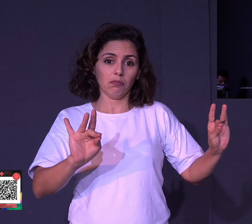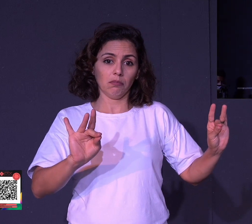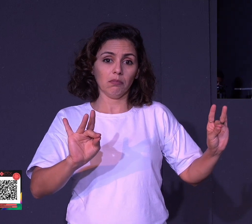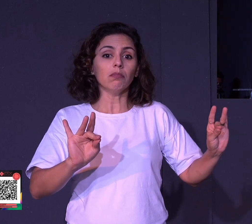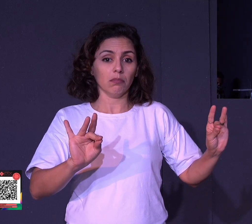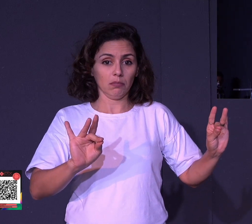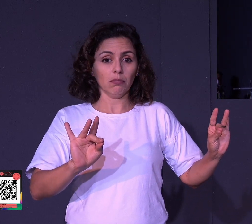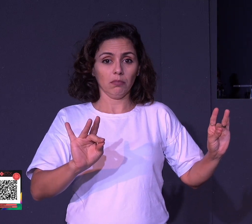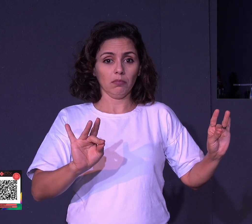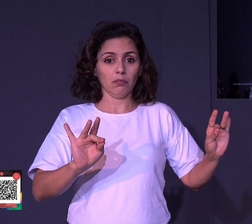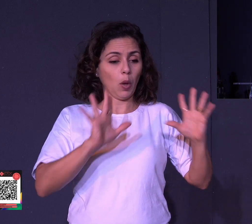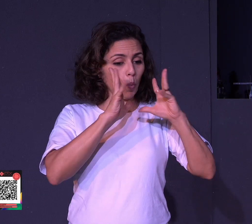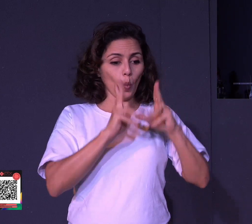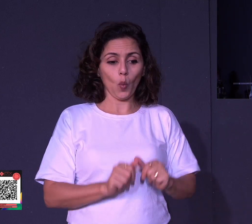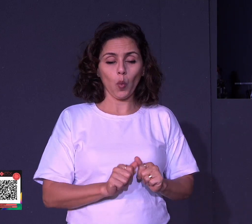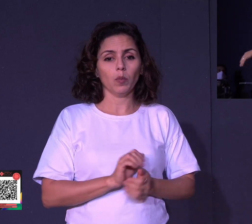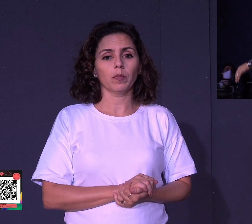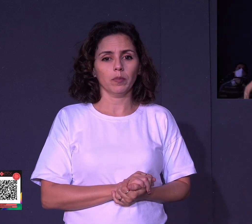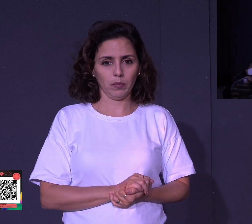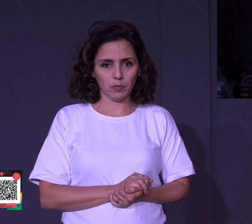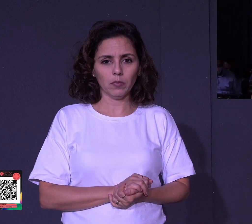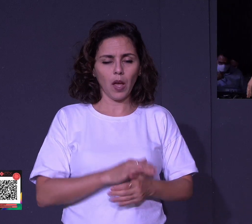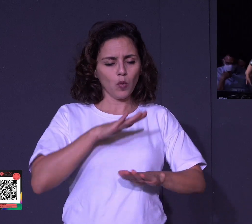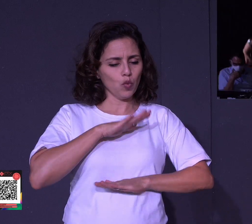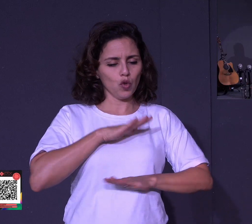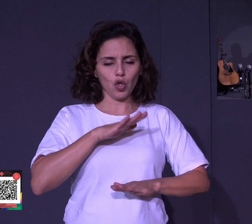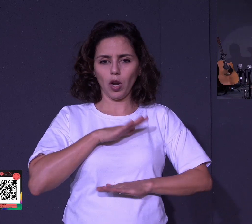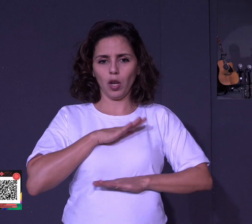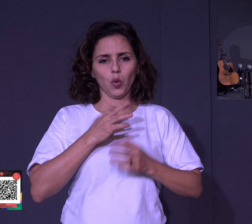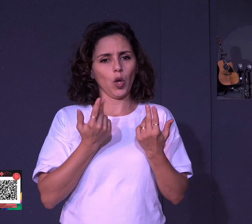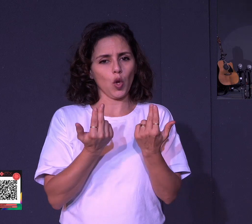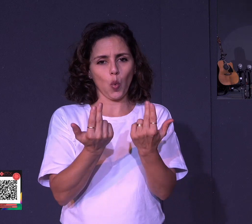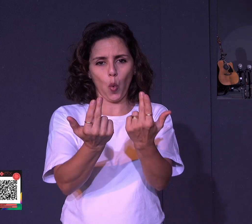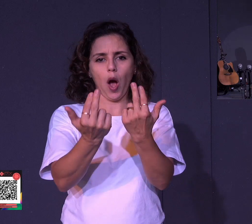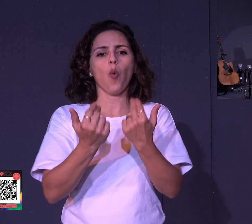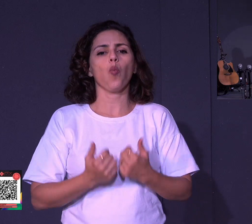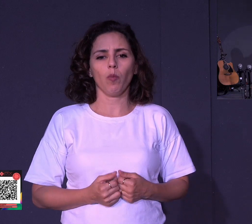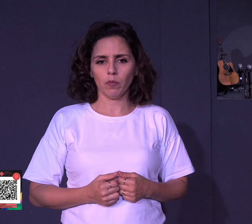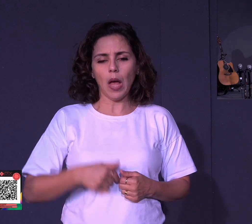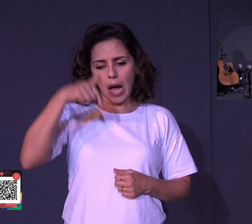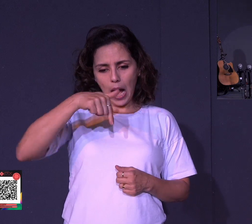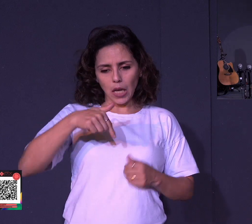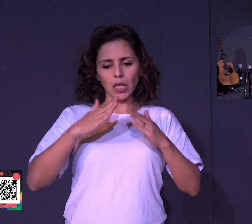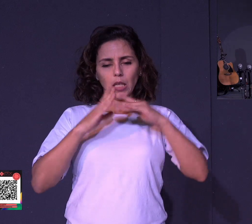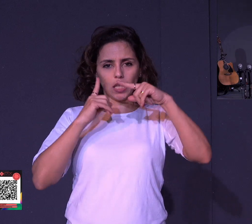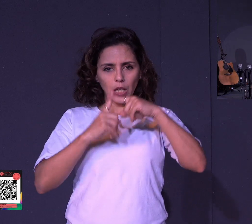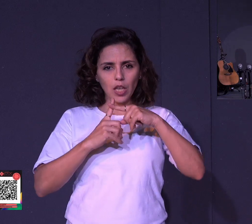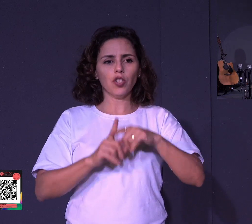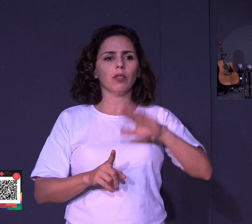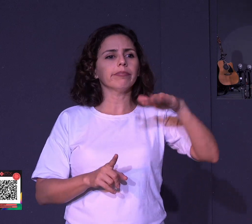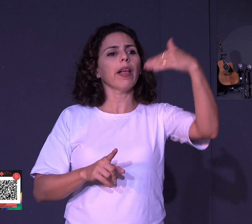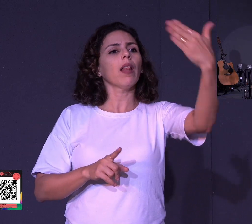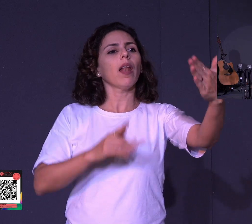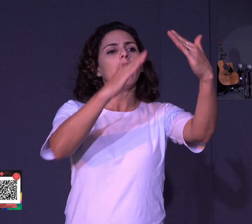É uma forma só de agir. É o mesmo aqui, é o mesmo lá fora, é o mesmo em casa, é o mesmo em